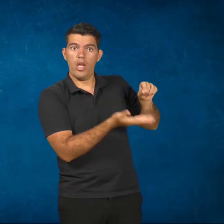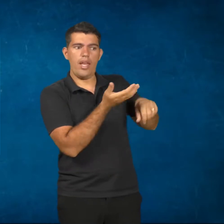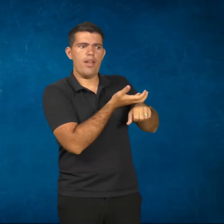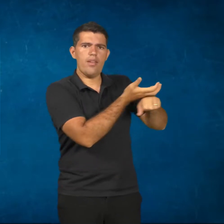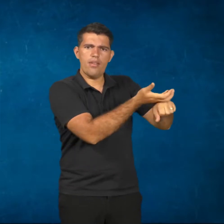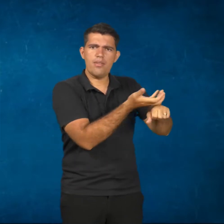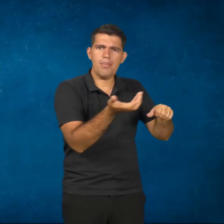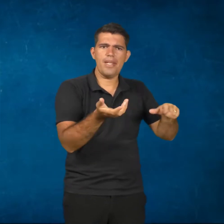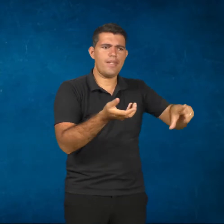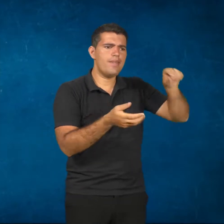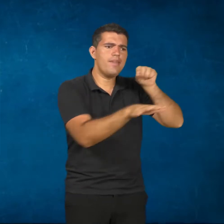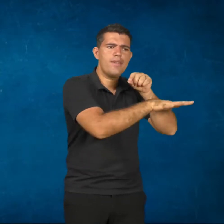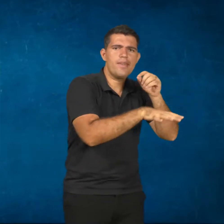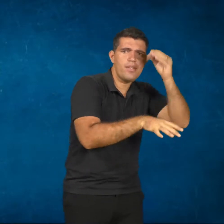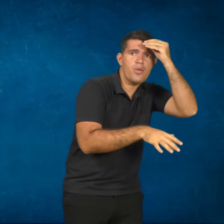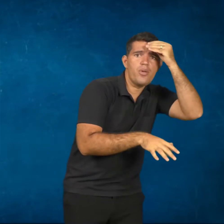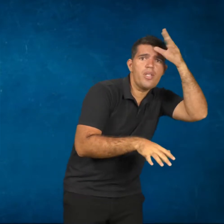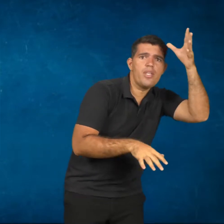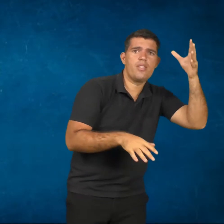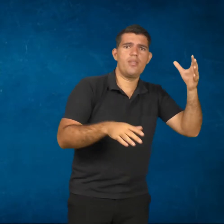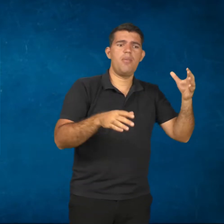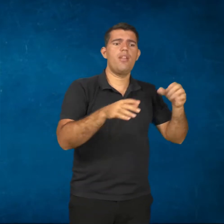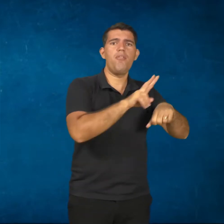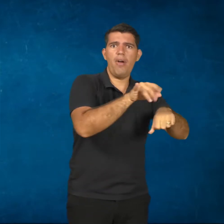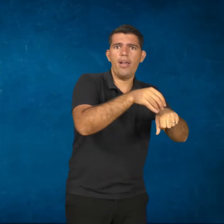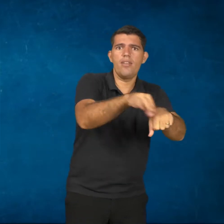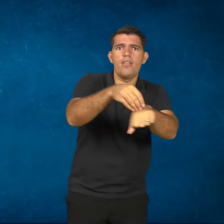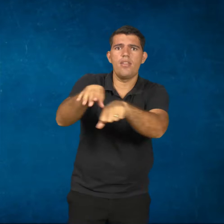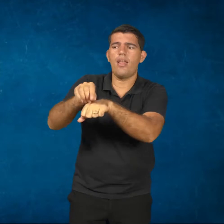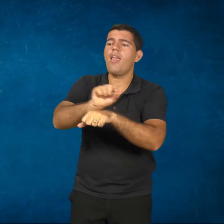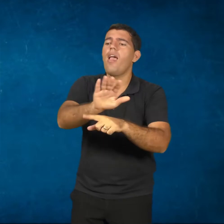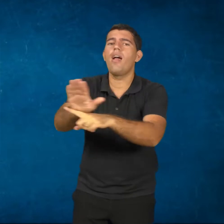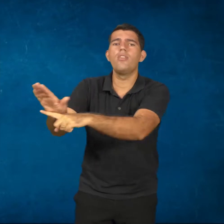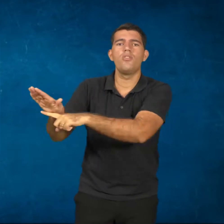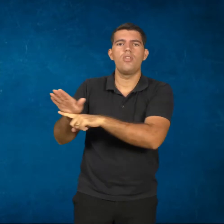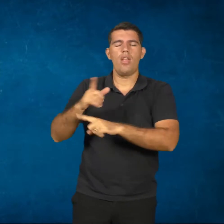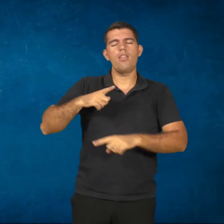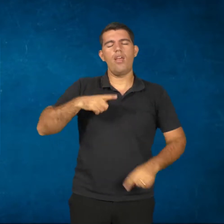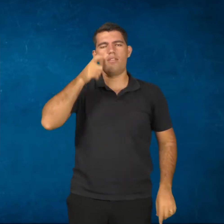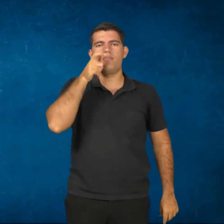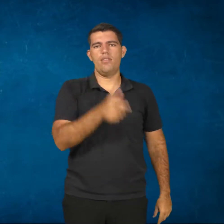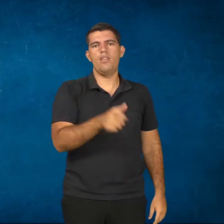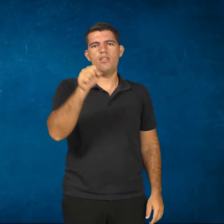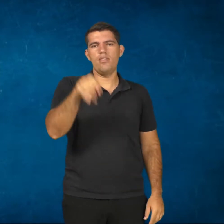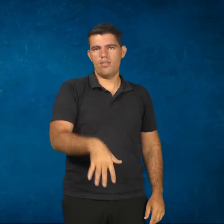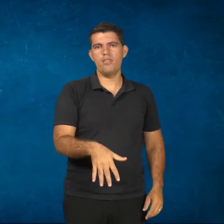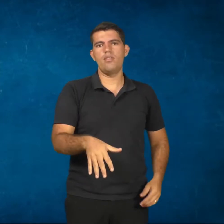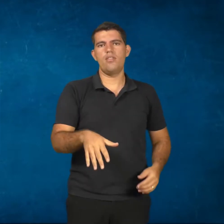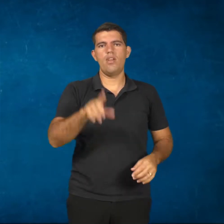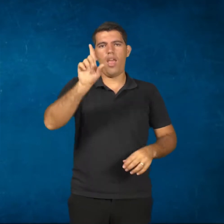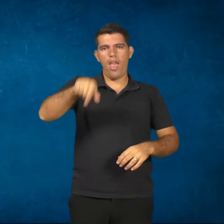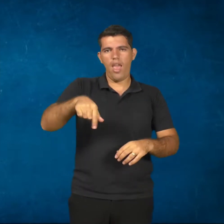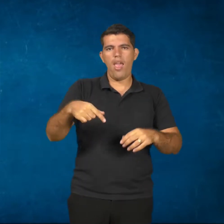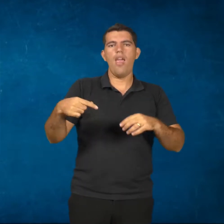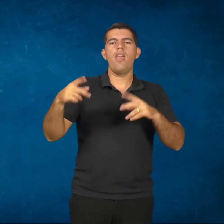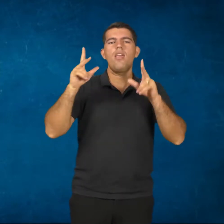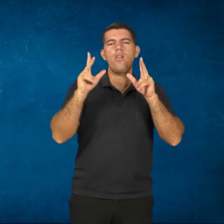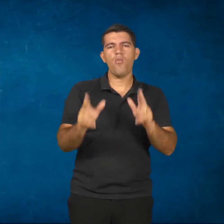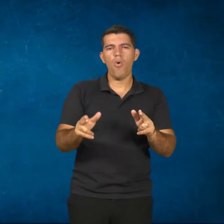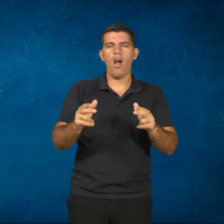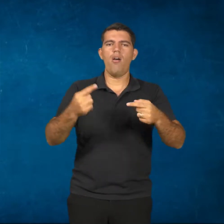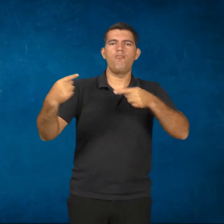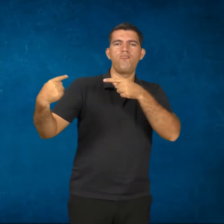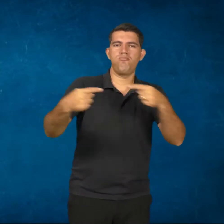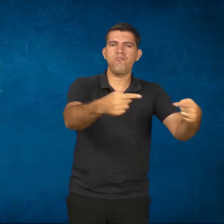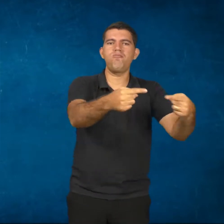do conhecimento ou determinados conhecimentos a serem transmitidos? Existem interesses em jogo. Esse é um jogo social e político